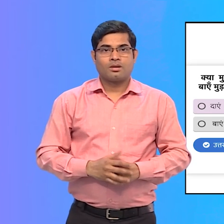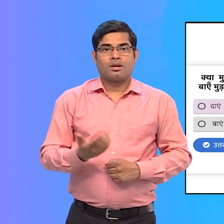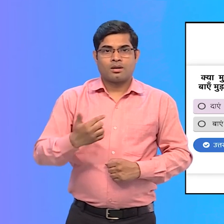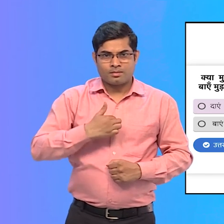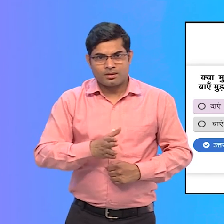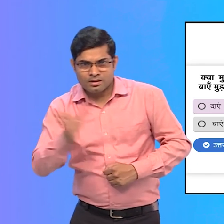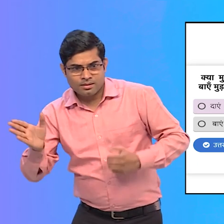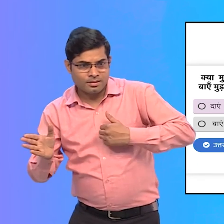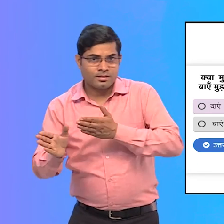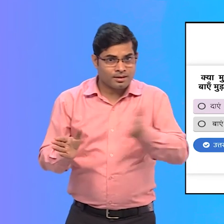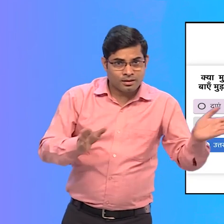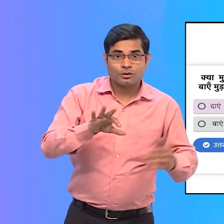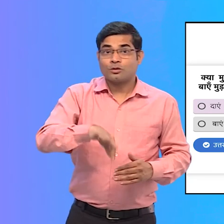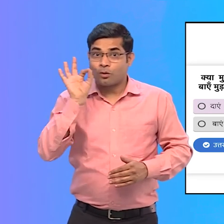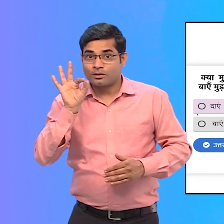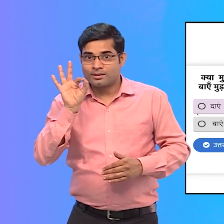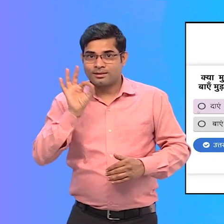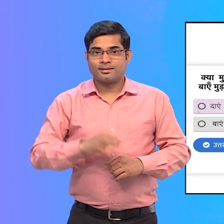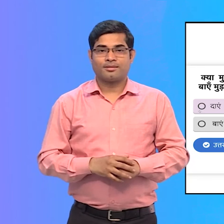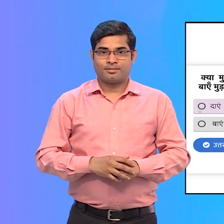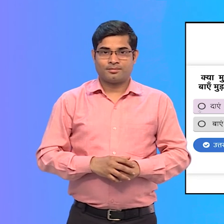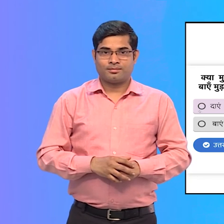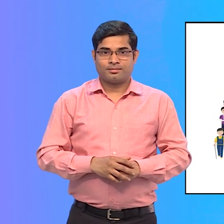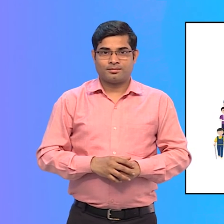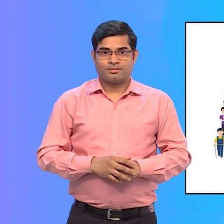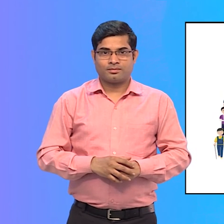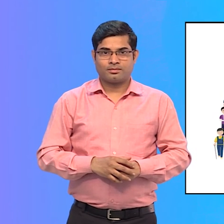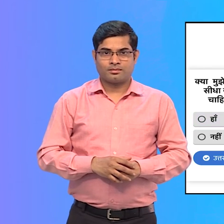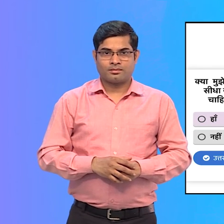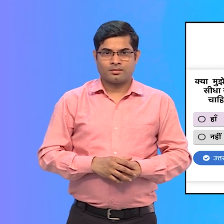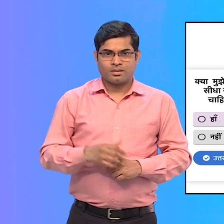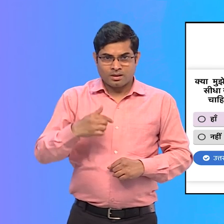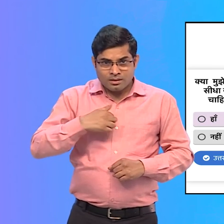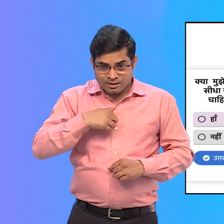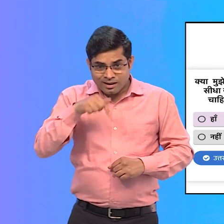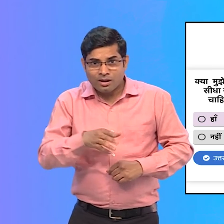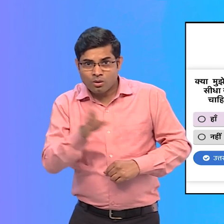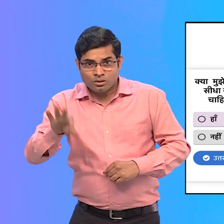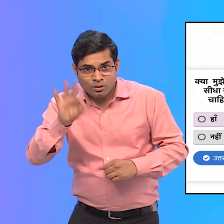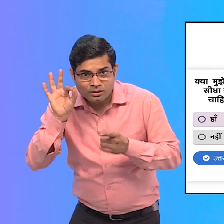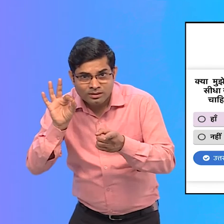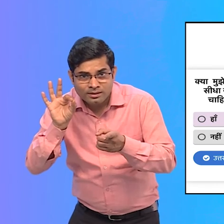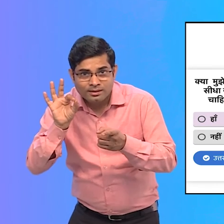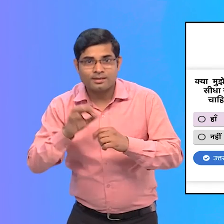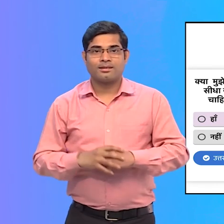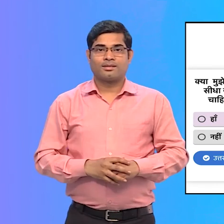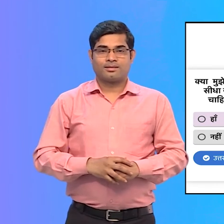हुआ था मुझे दाएं या बाएं मुड़ने चाहिए या मुझे यहां से सीधा जाना